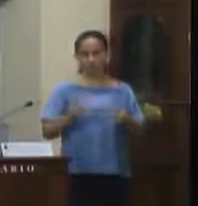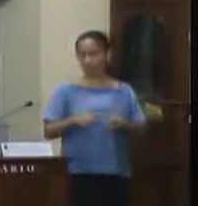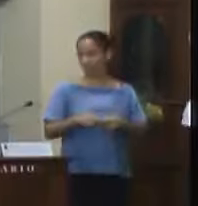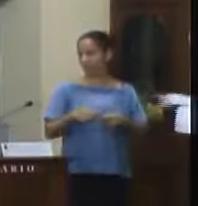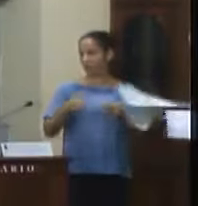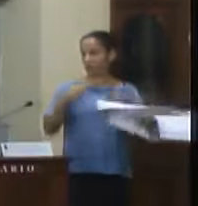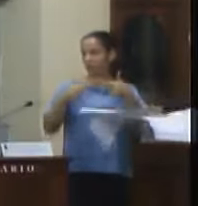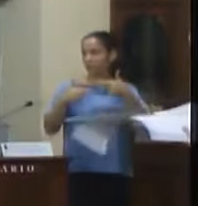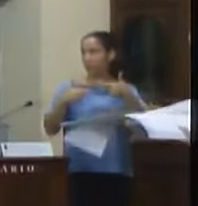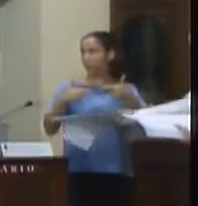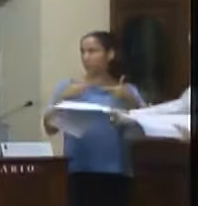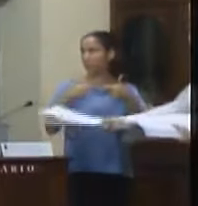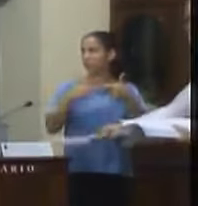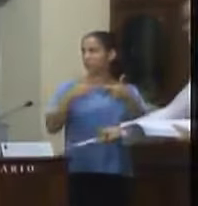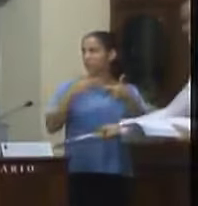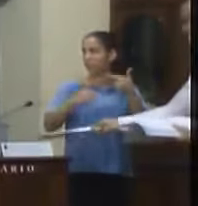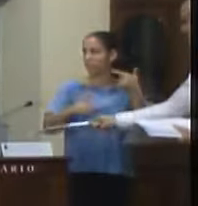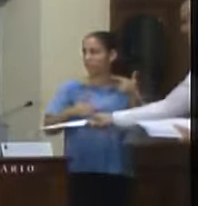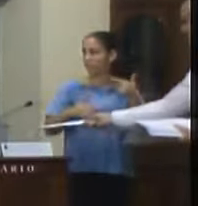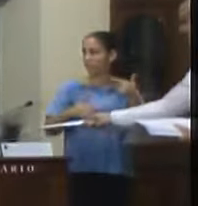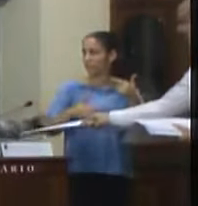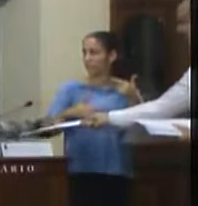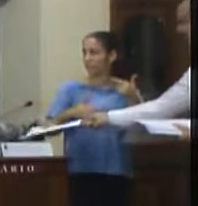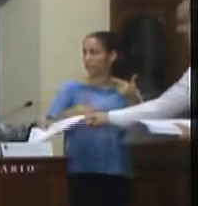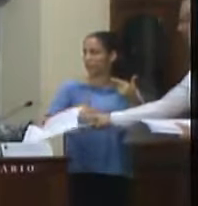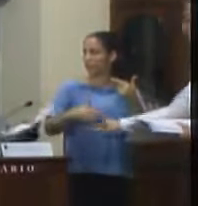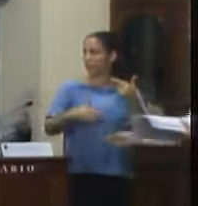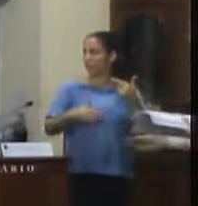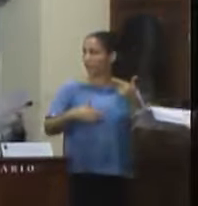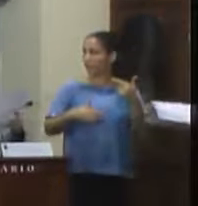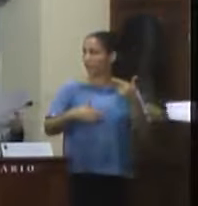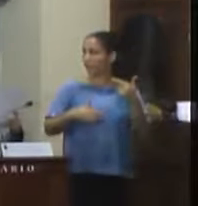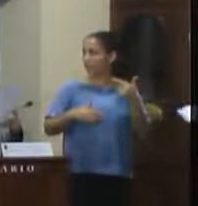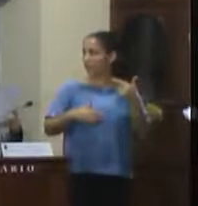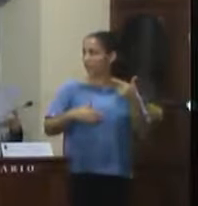Segunda discussão de votação. Vereador Pedro, aprova?